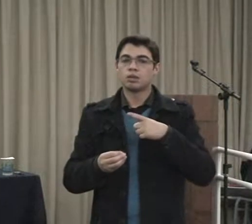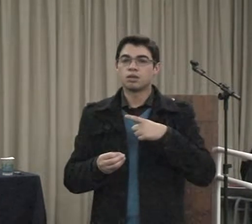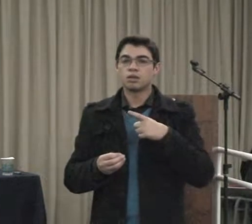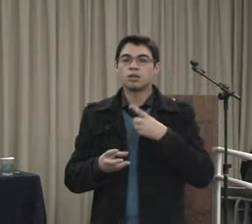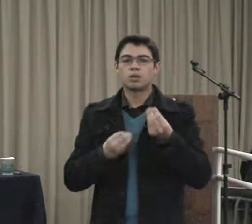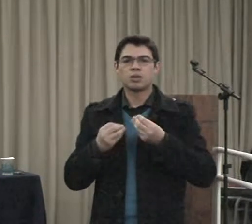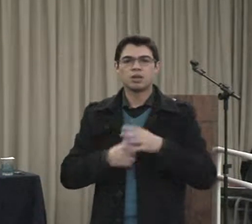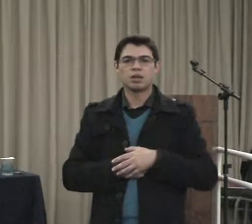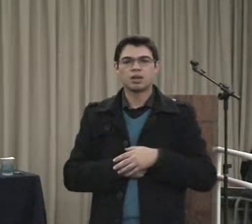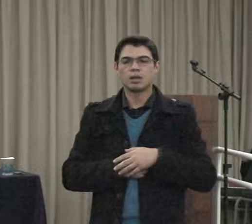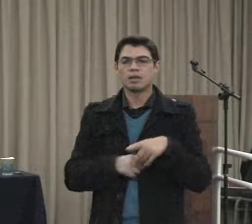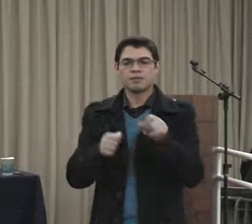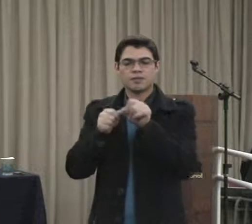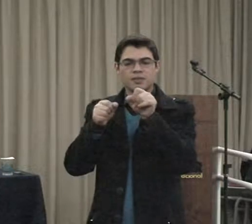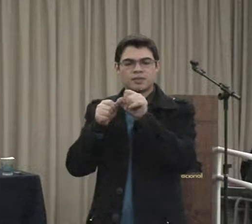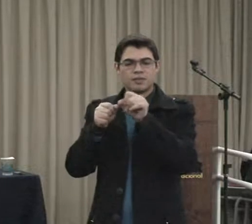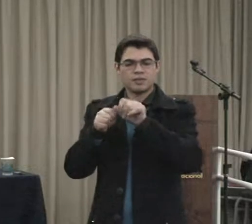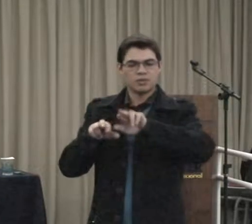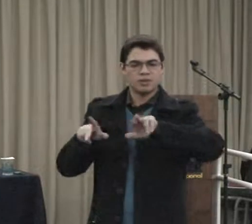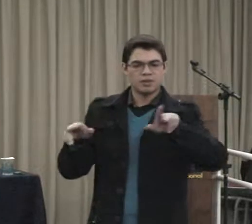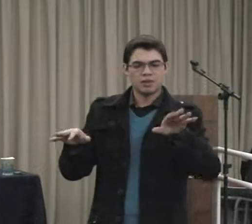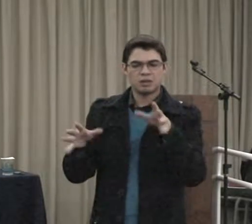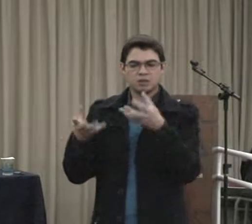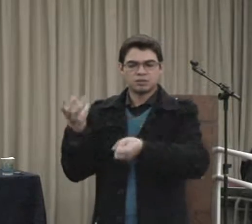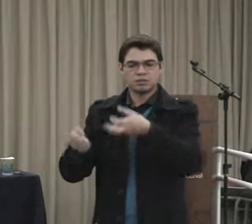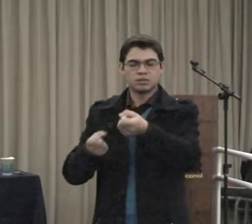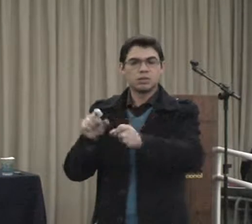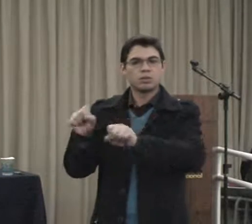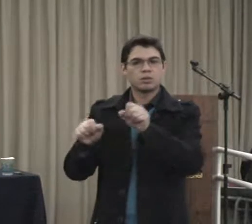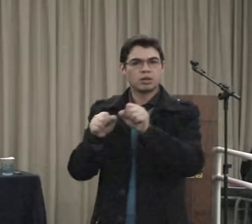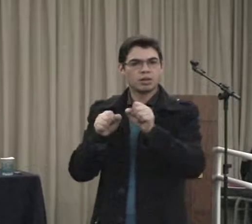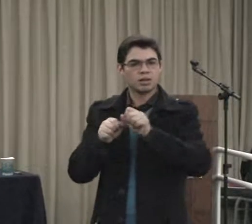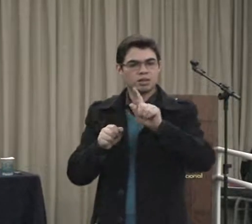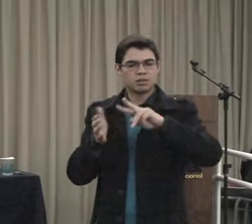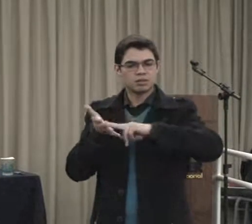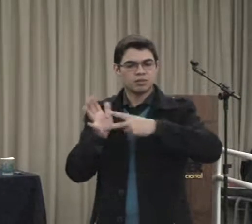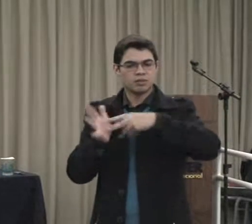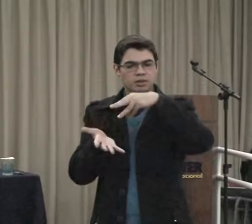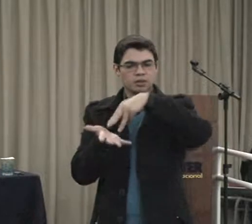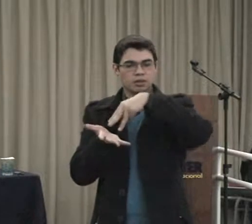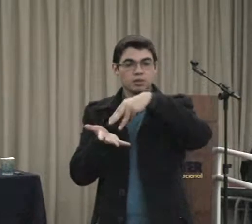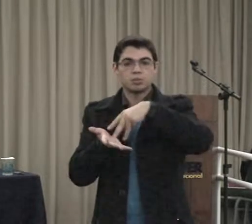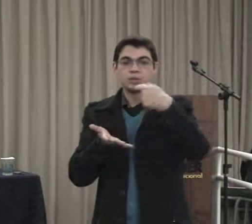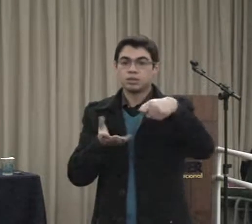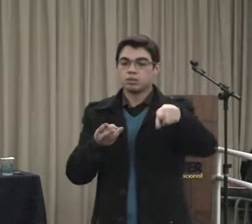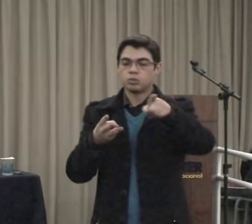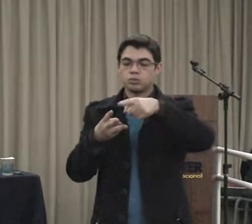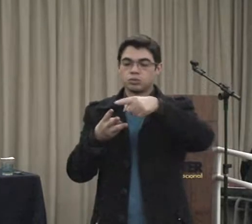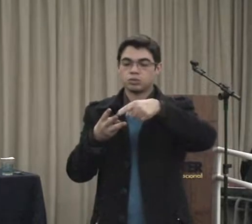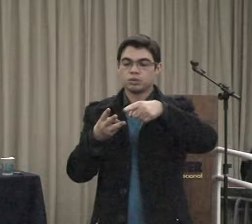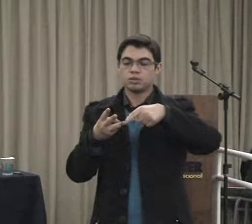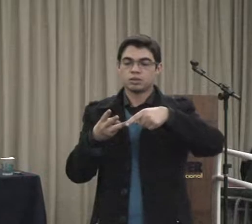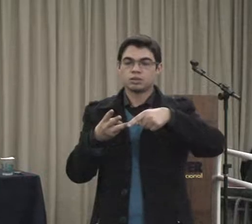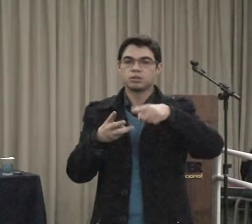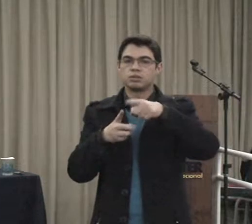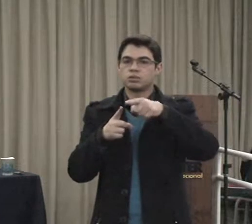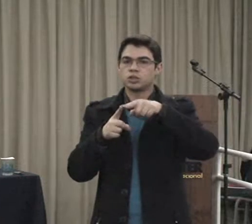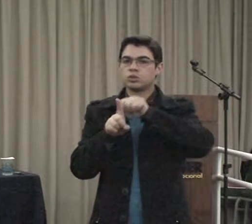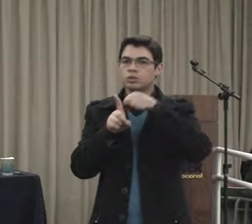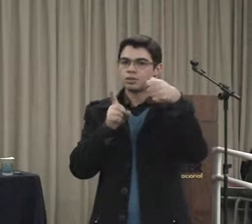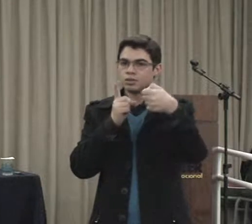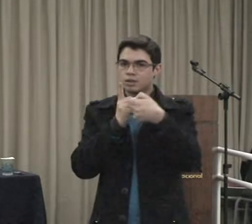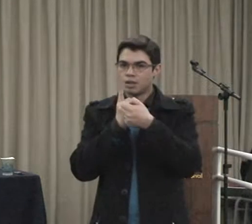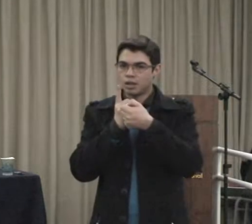só acontece se for atendido sempre, ao mesmo tempo, de uma forma harmônica, a dimensão social,